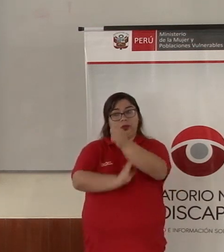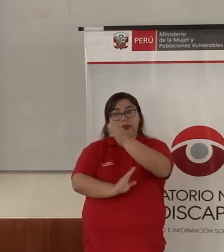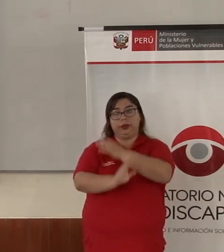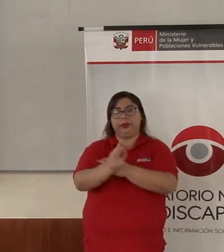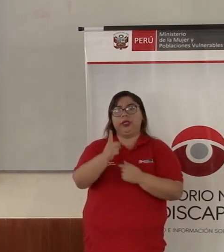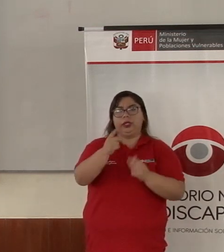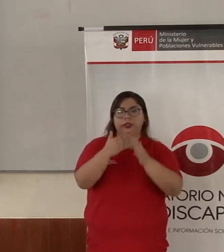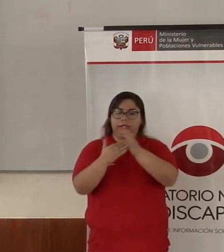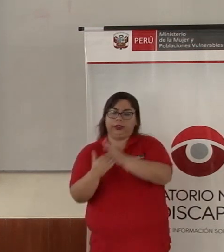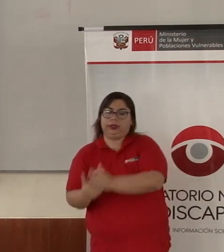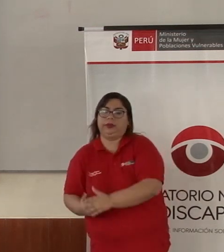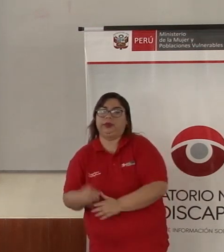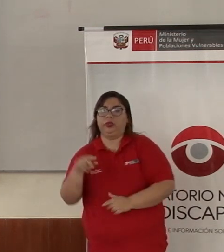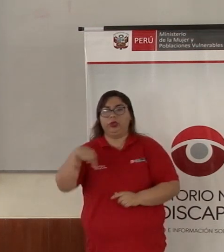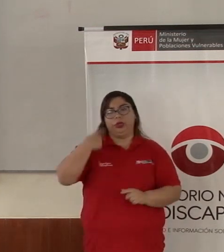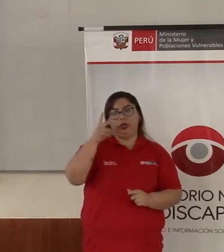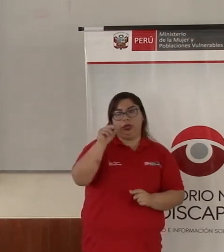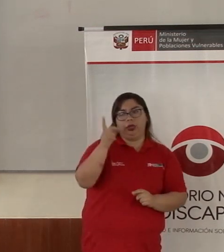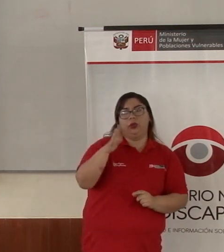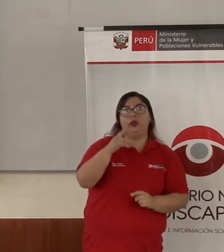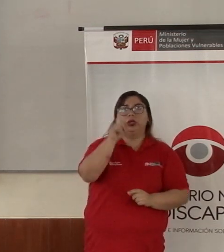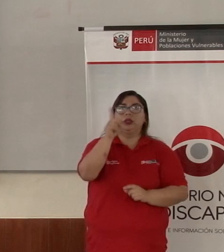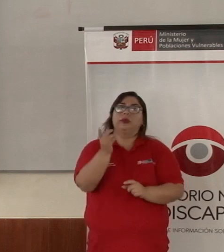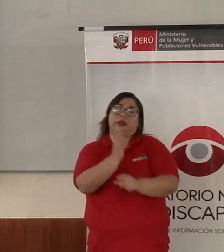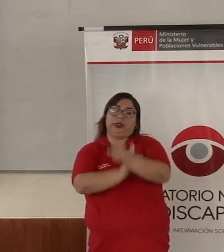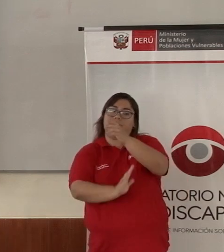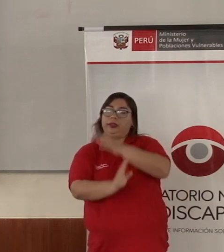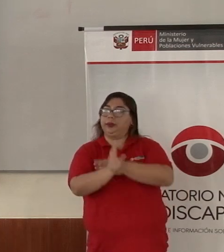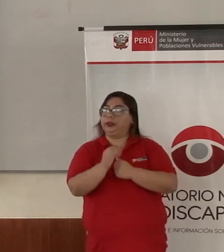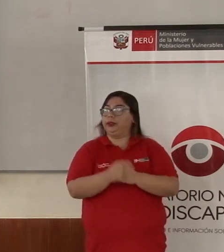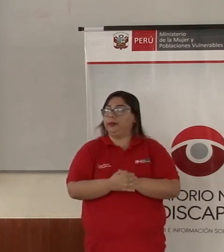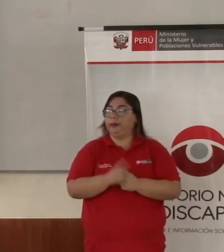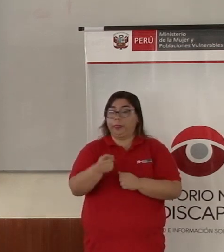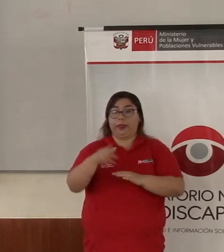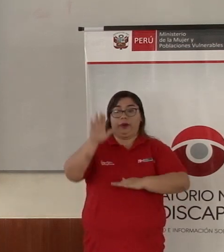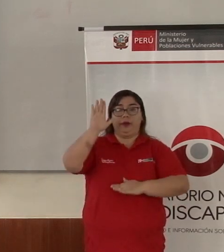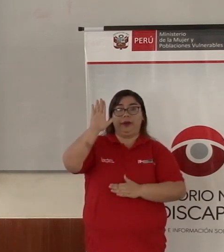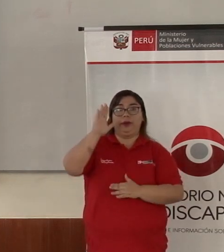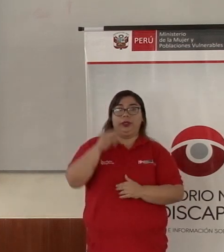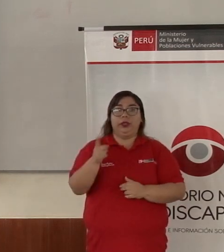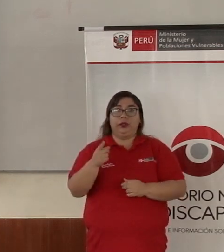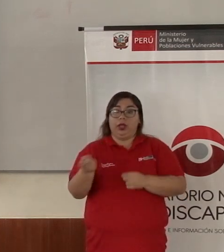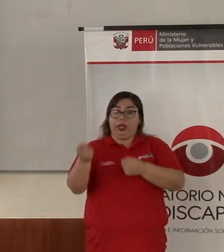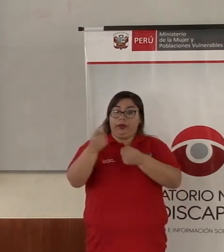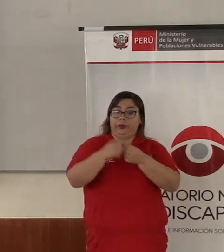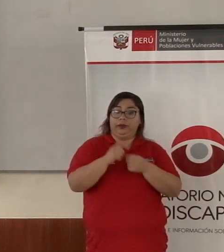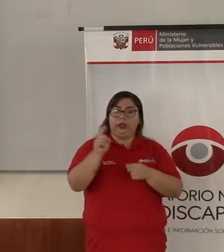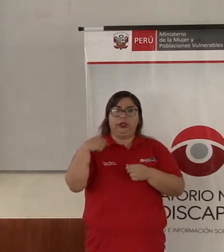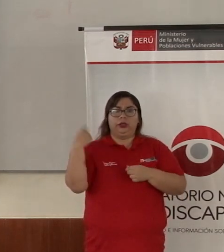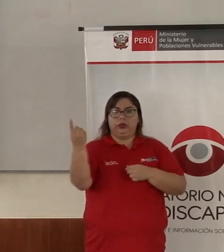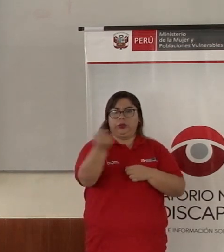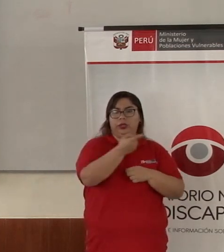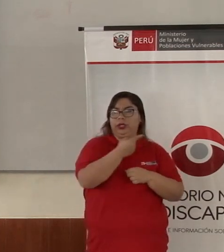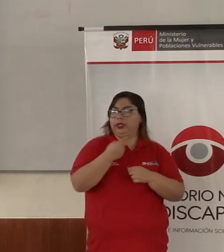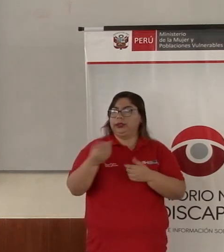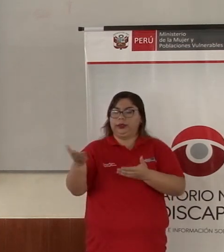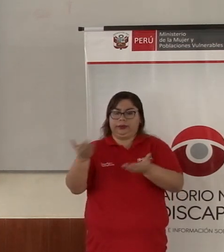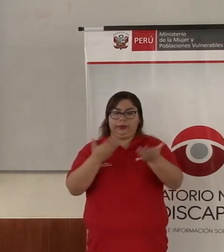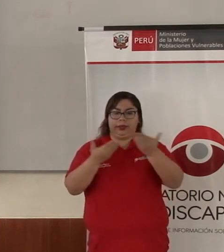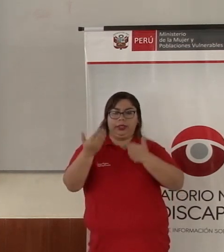sin discriminación alguna por motivos de discapacidad, comprometiéndose a adoptar todas las medidas